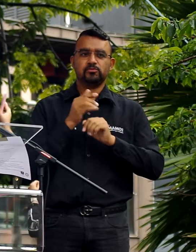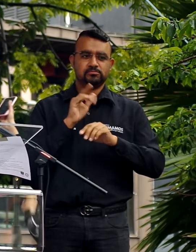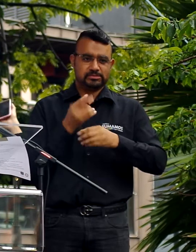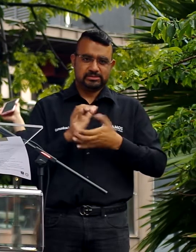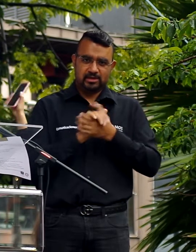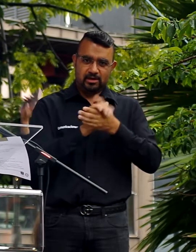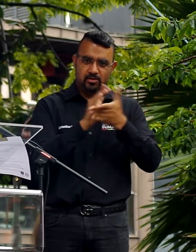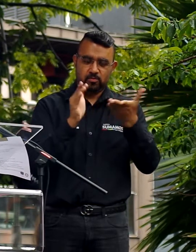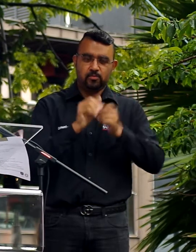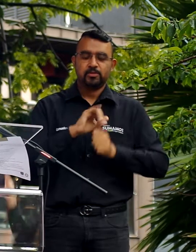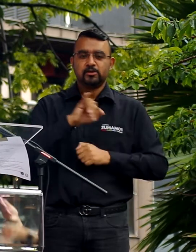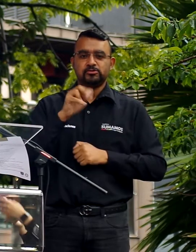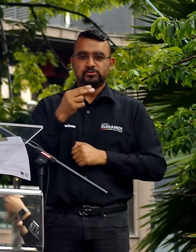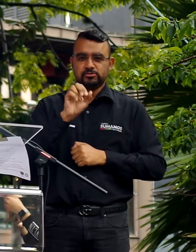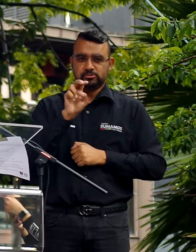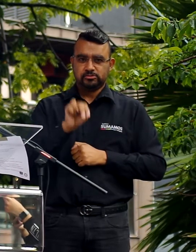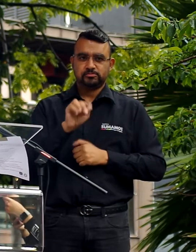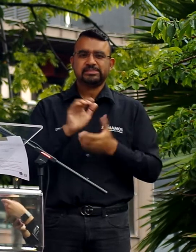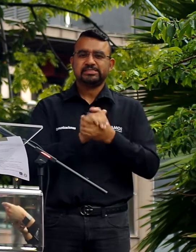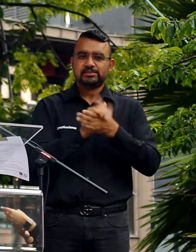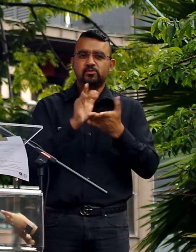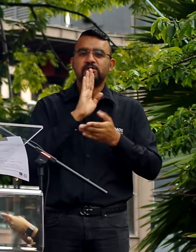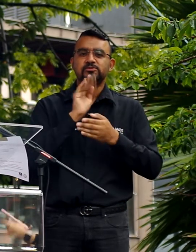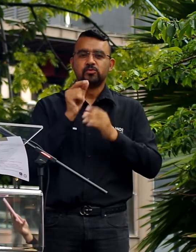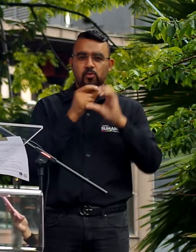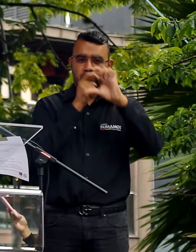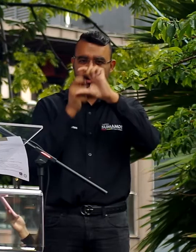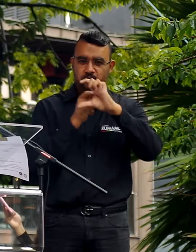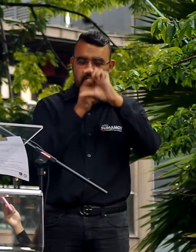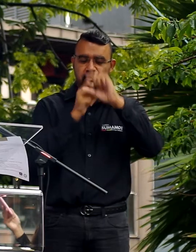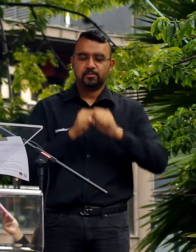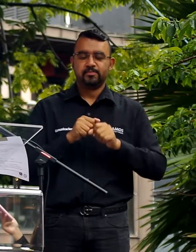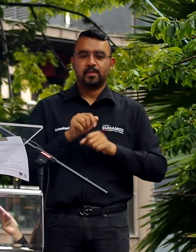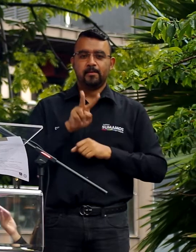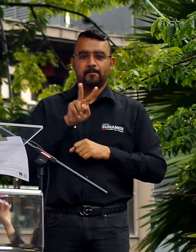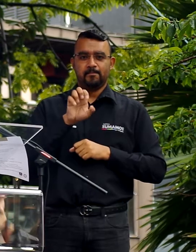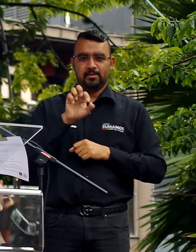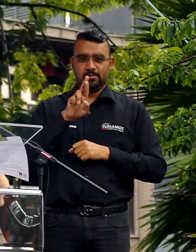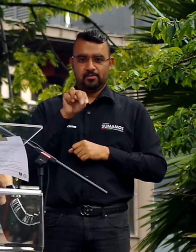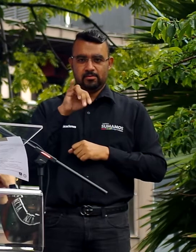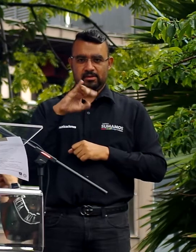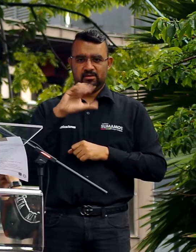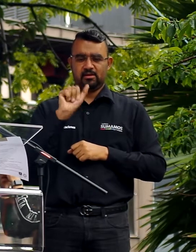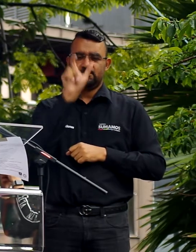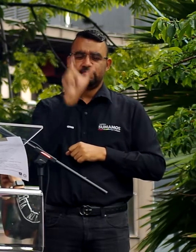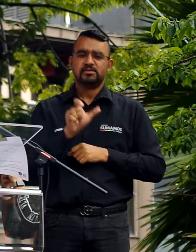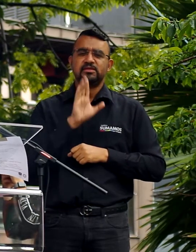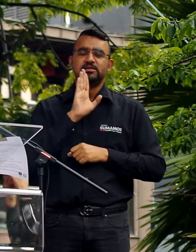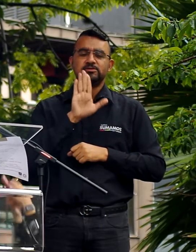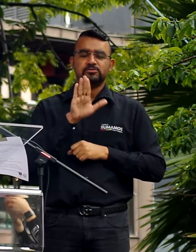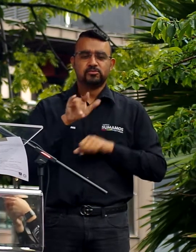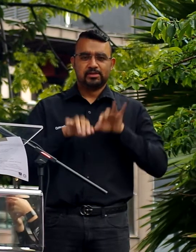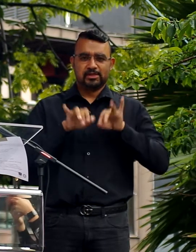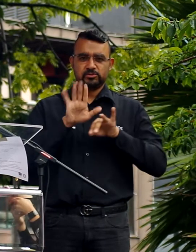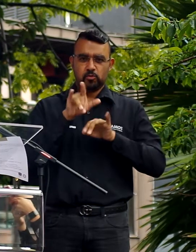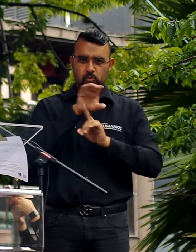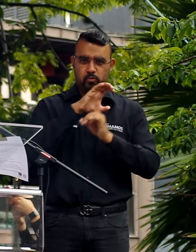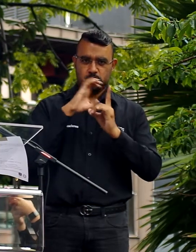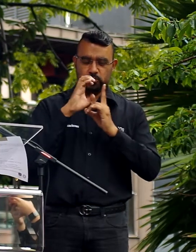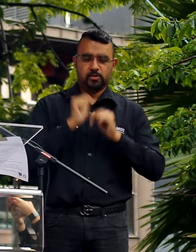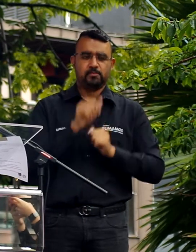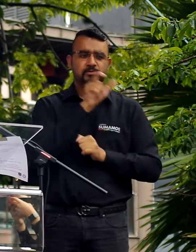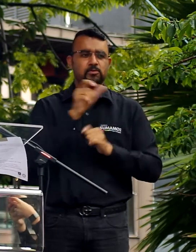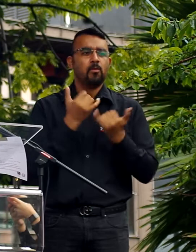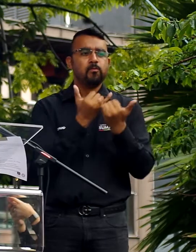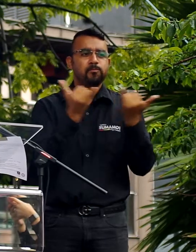Gaviria, delegado de la Contraloría Municipal, a Ruth Verónica Muriel López, secretaria de Cultura, a los secretarios de